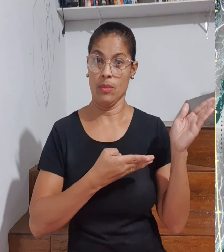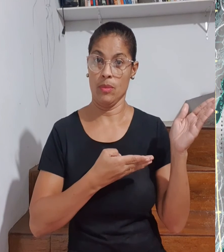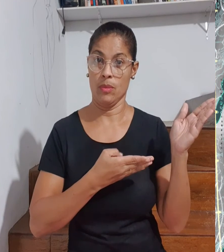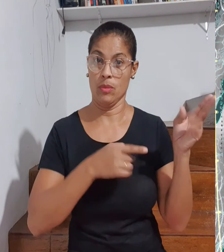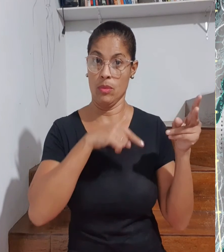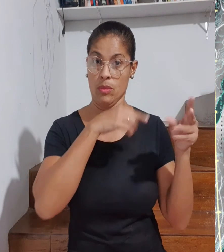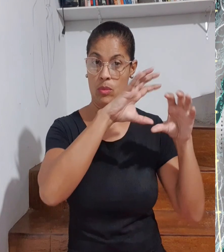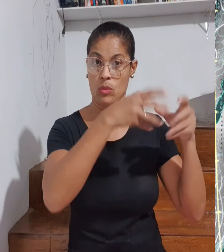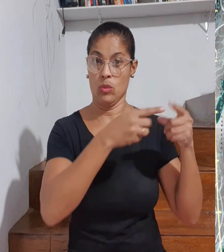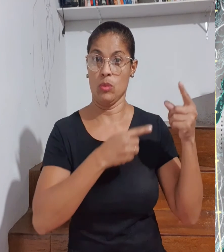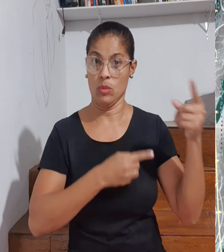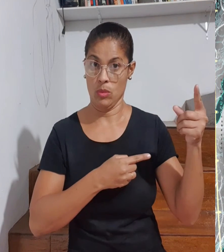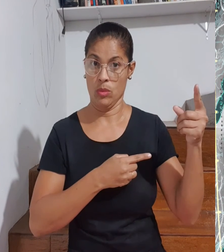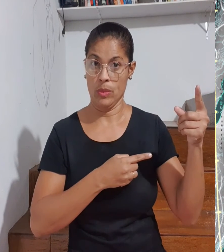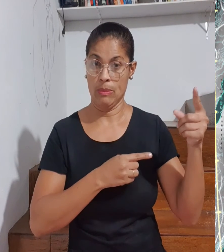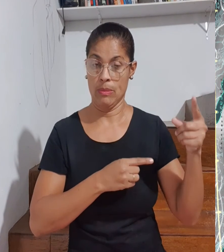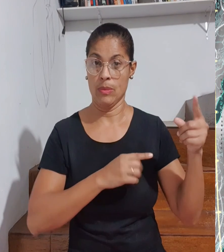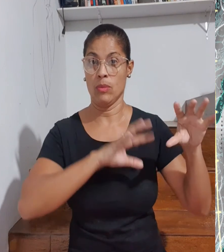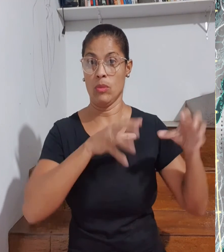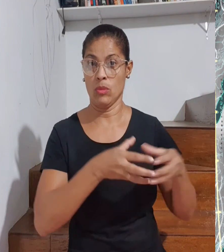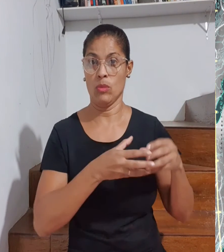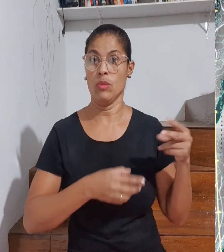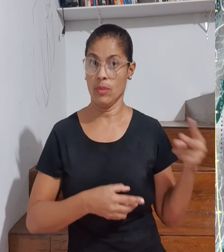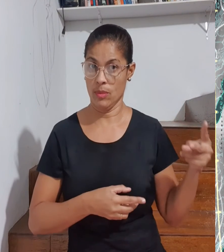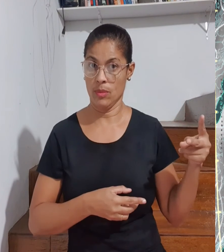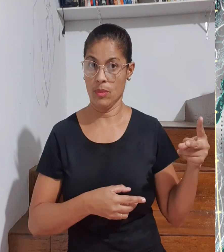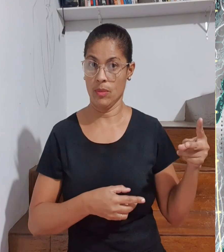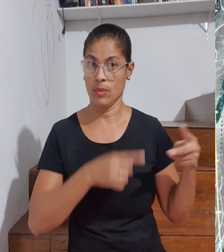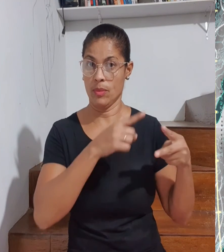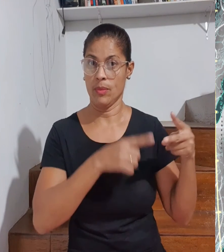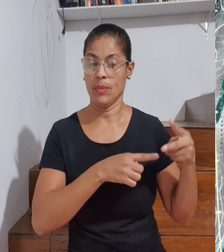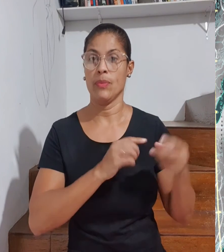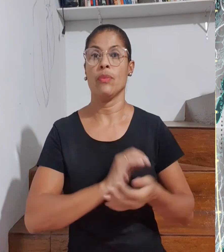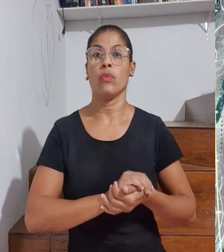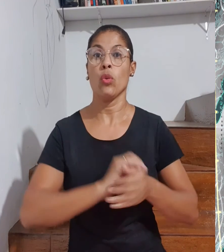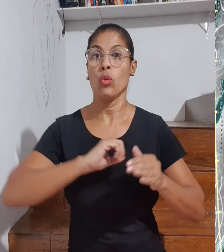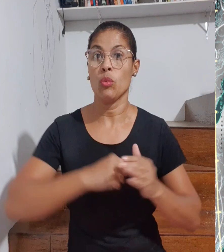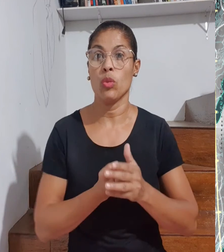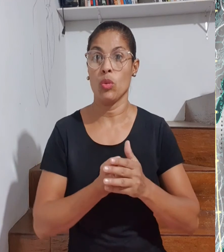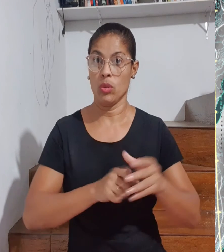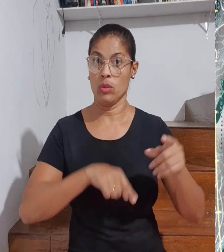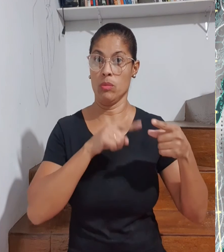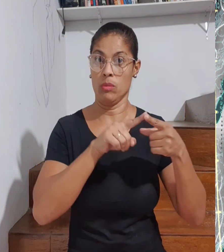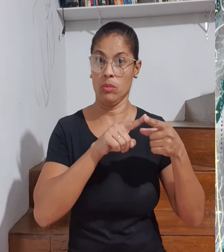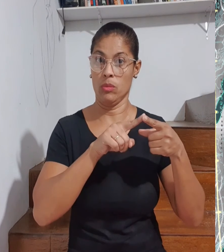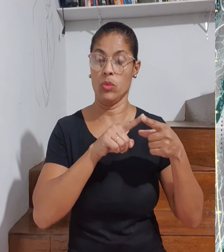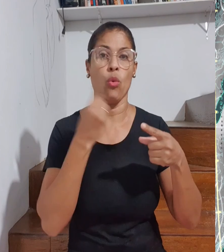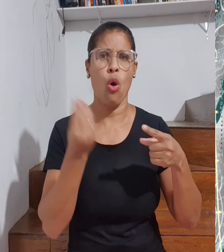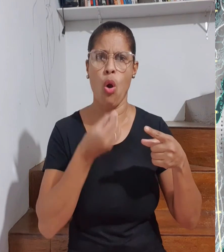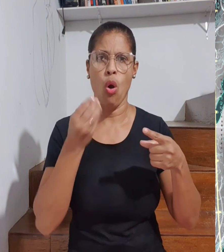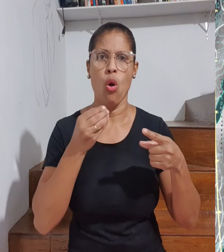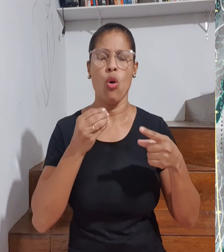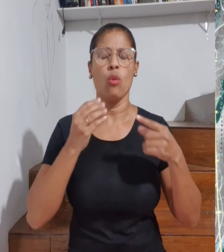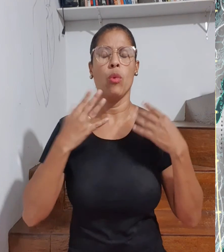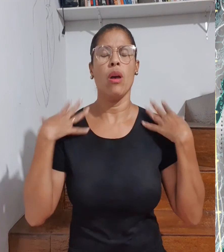drogas adespolarizantes e as drogas despolarizantes. Os bloqueadores